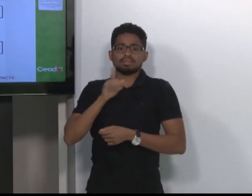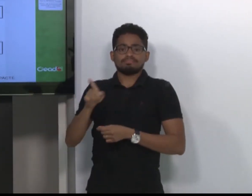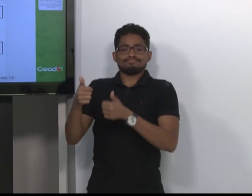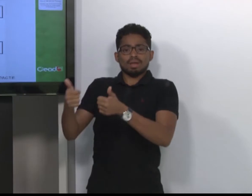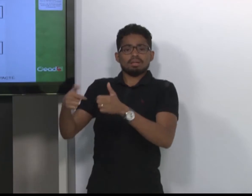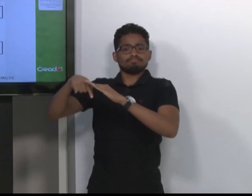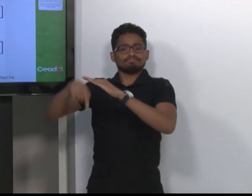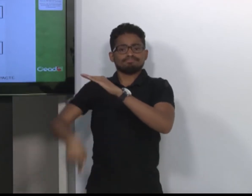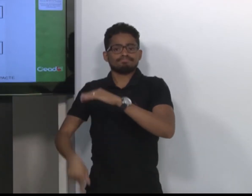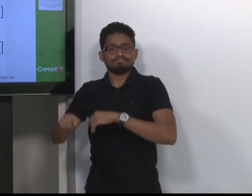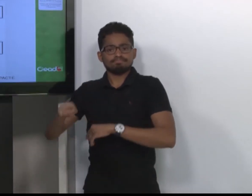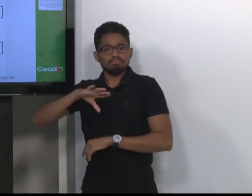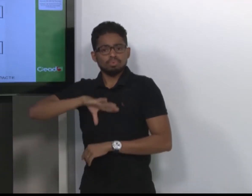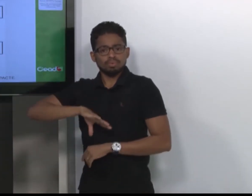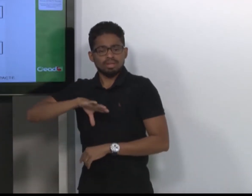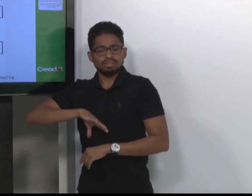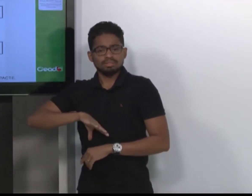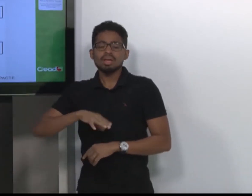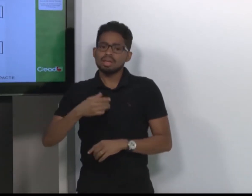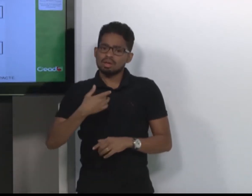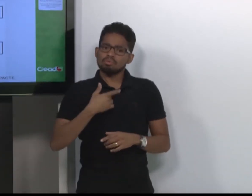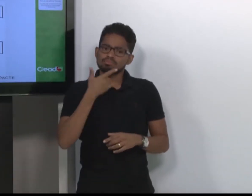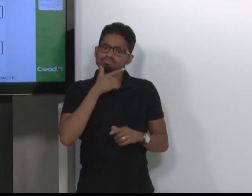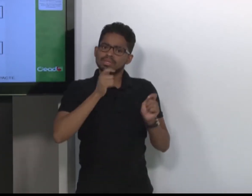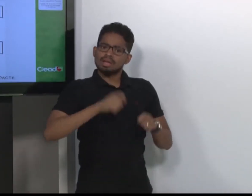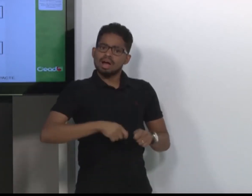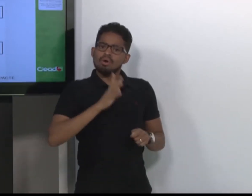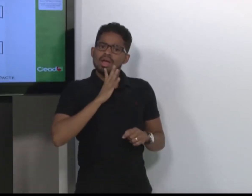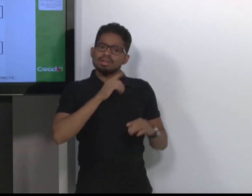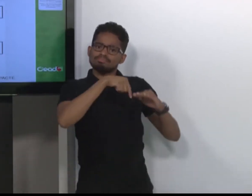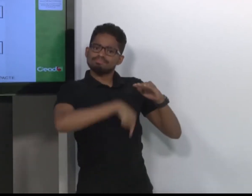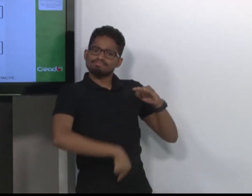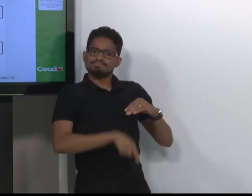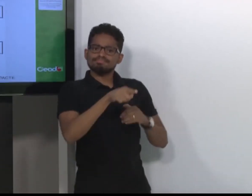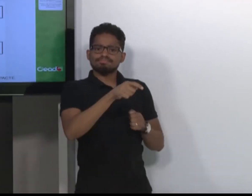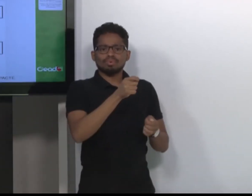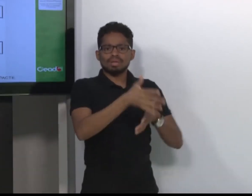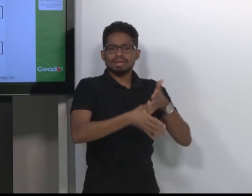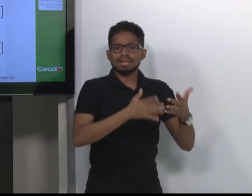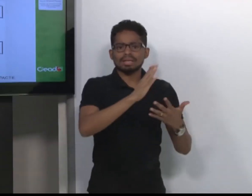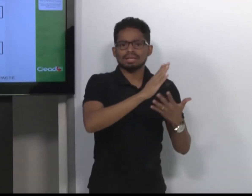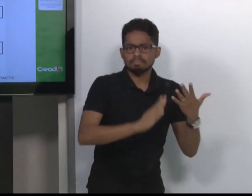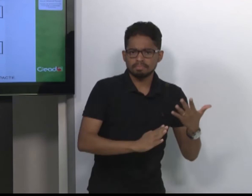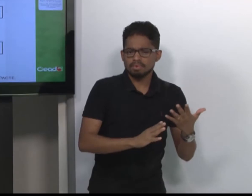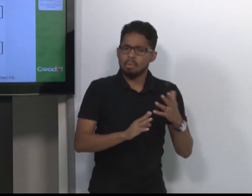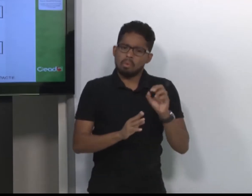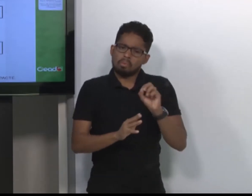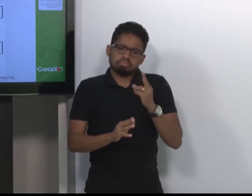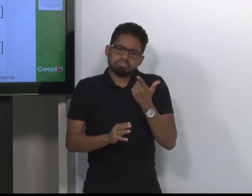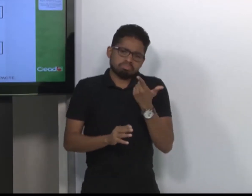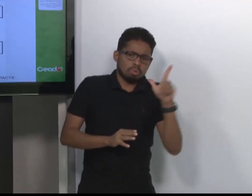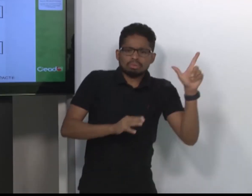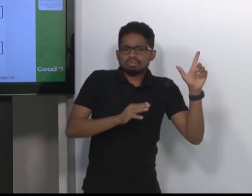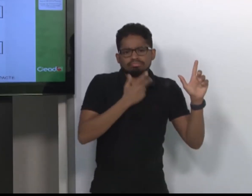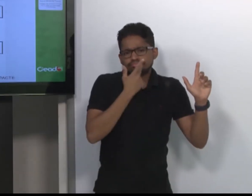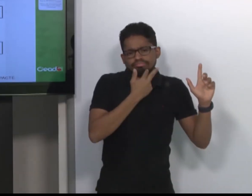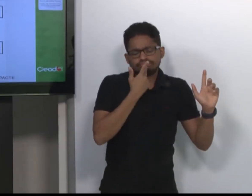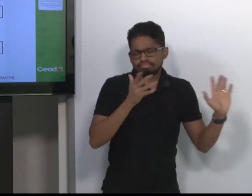Então, vocês podem conhecer duas línguas, a L1 e a L2, de forma profunda. Pode ser a